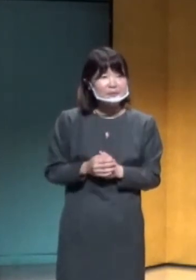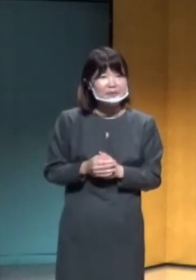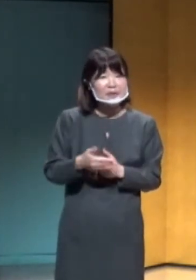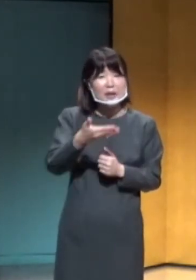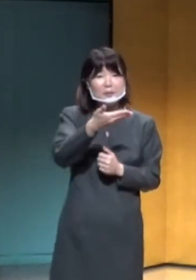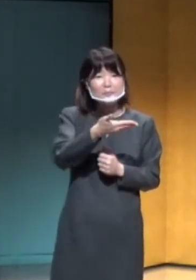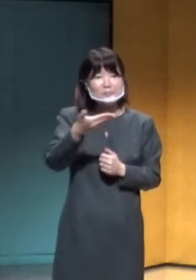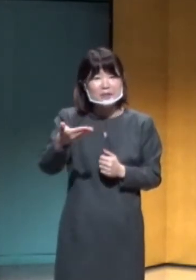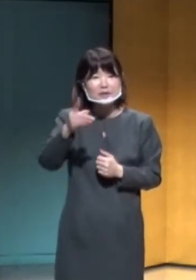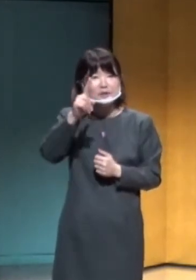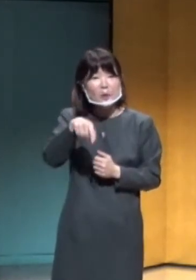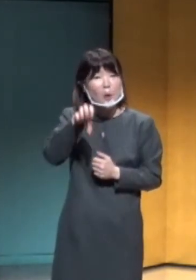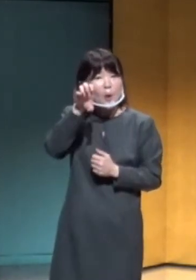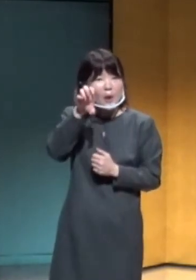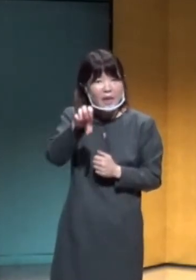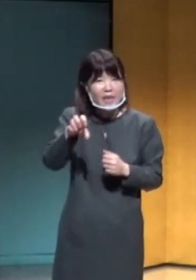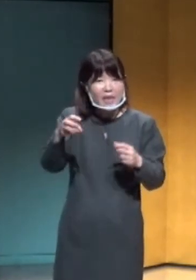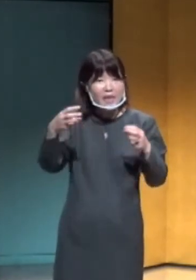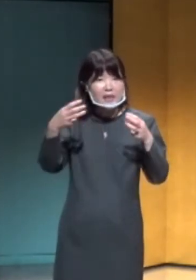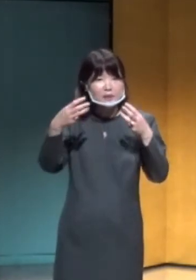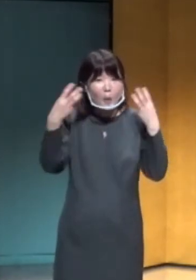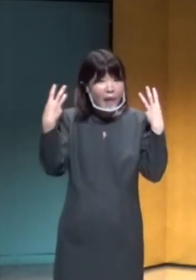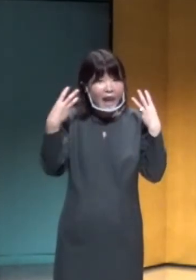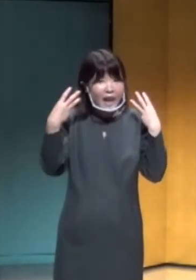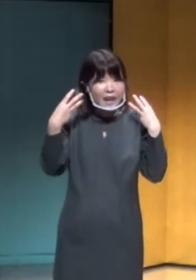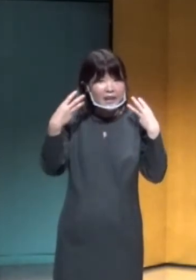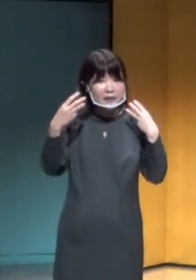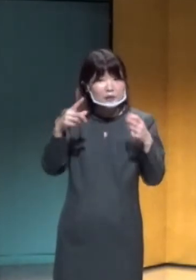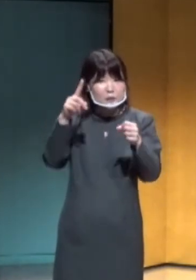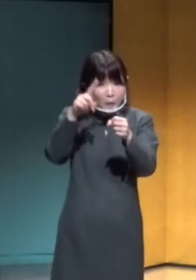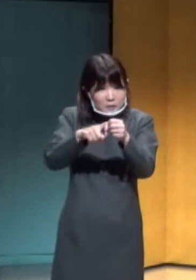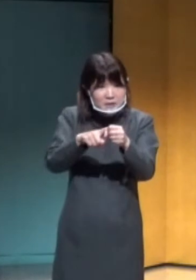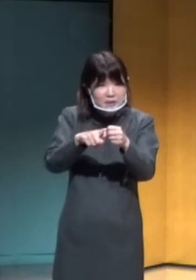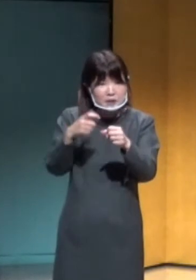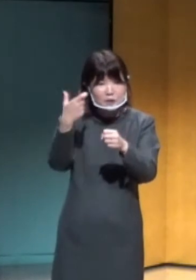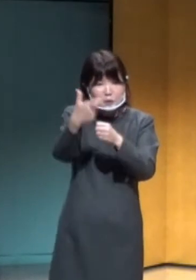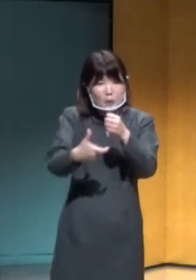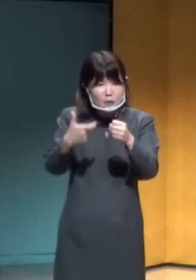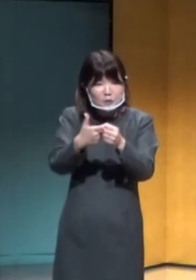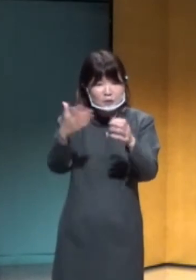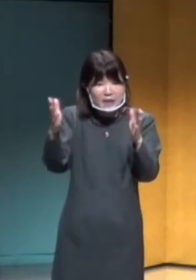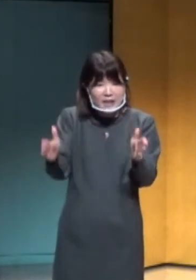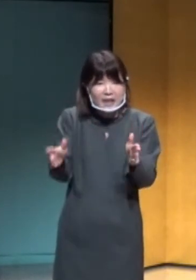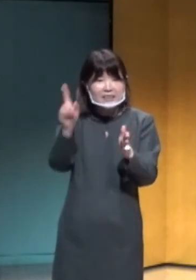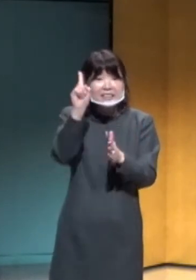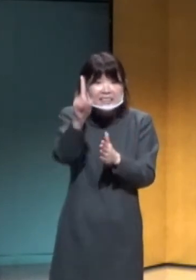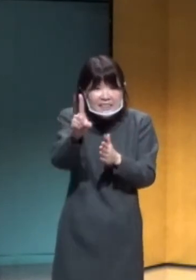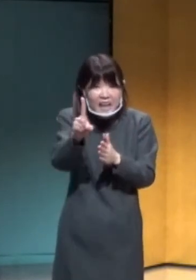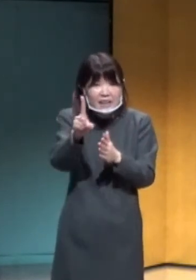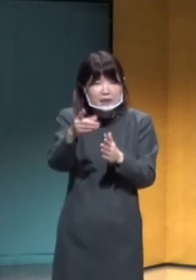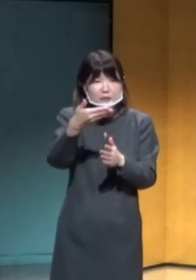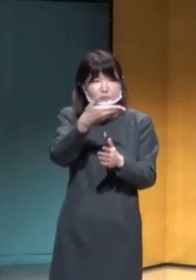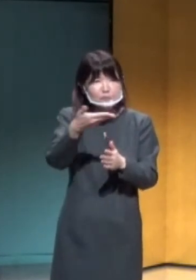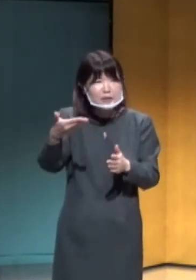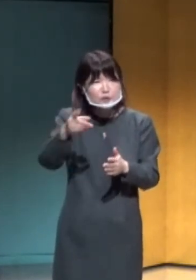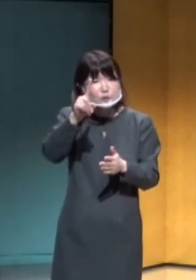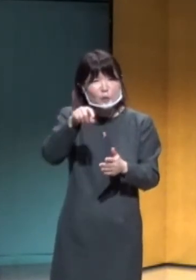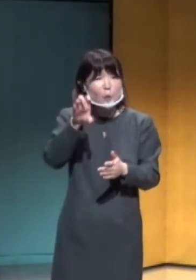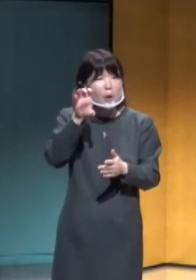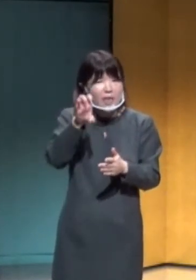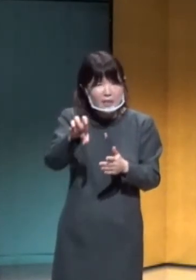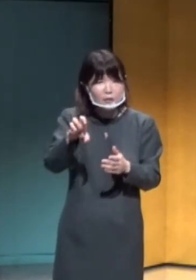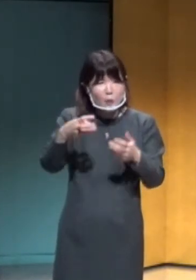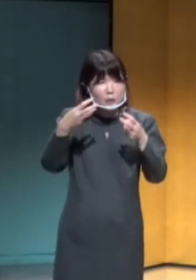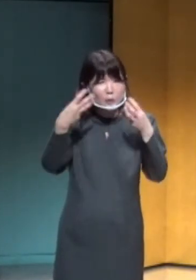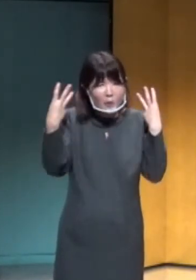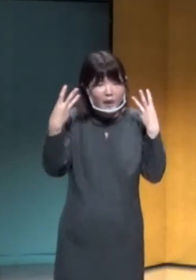虎年、60年に1回回ってくる。そして関野さんお話しいただきました通り、成長や始ま